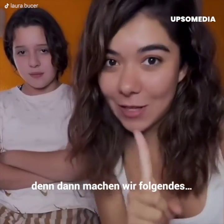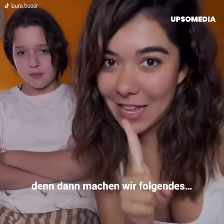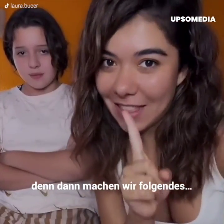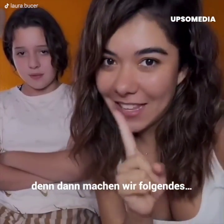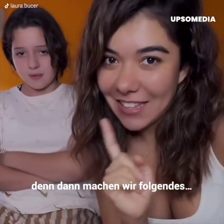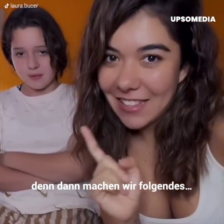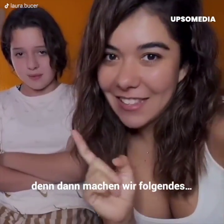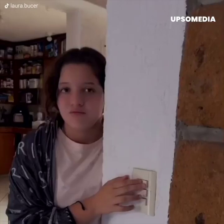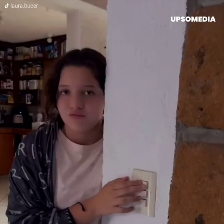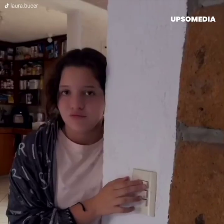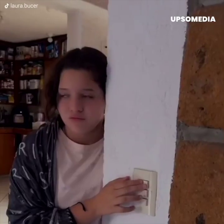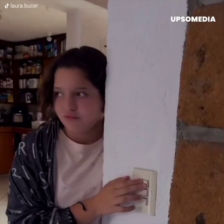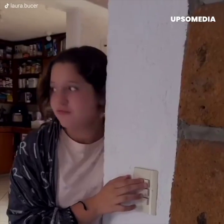siguiente.